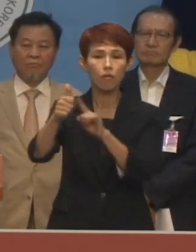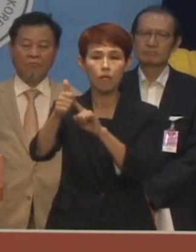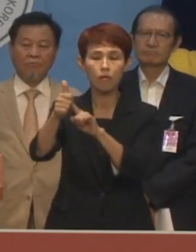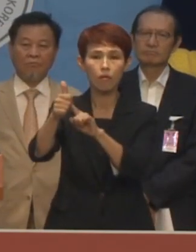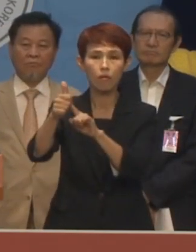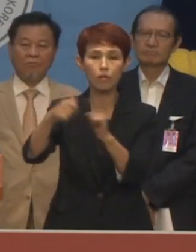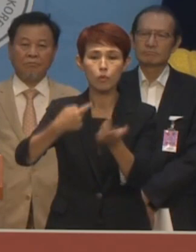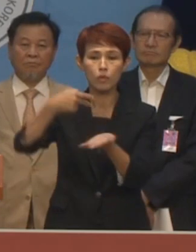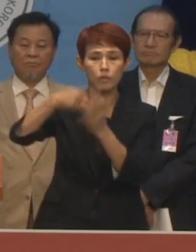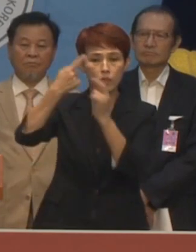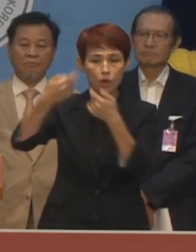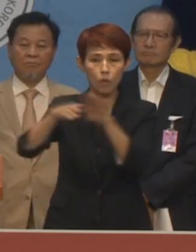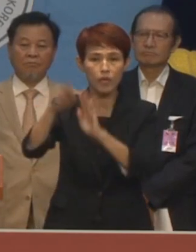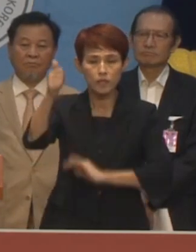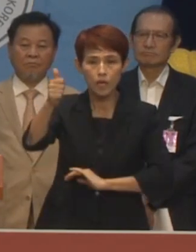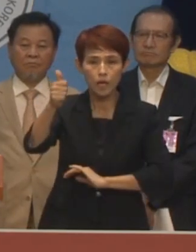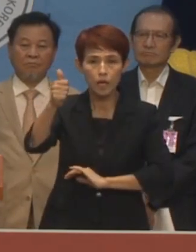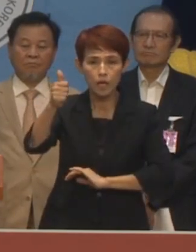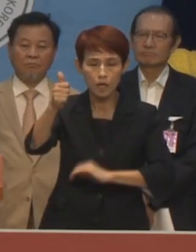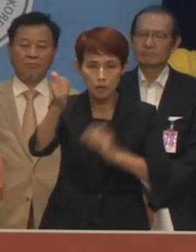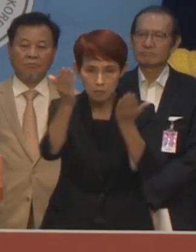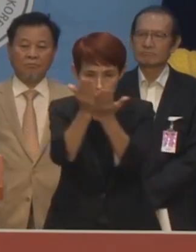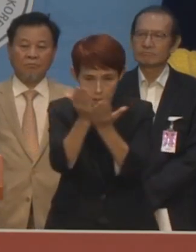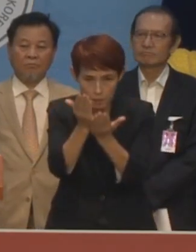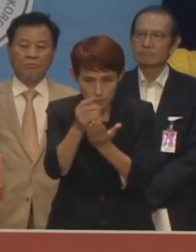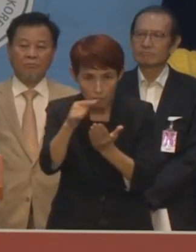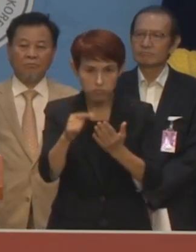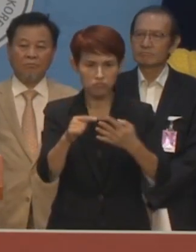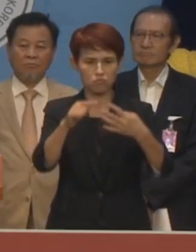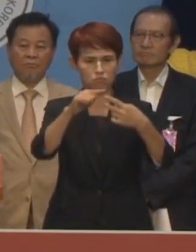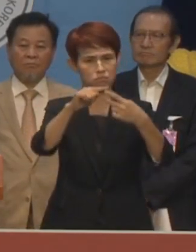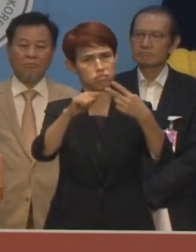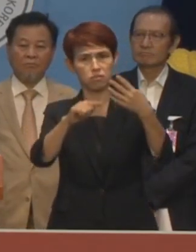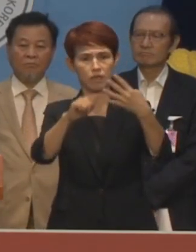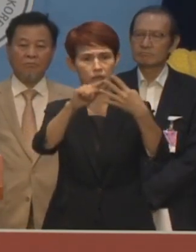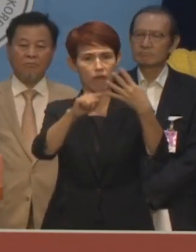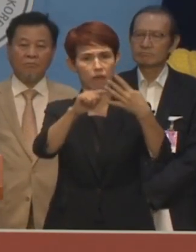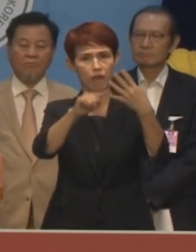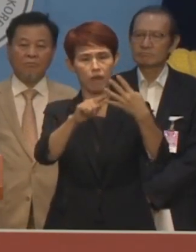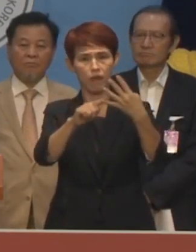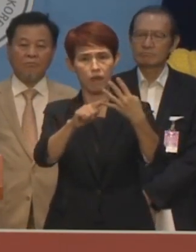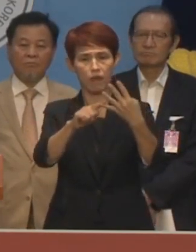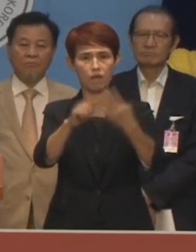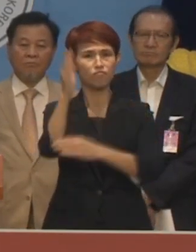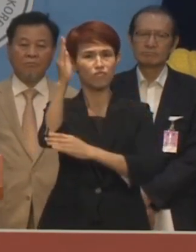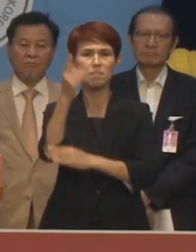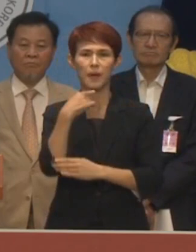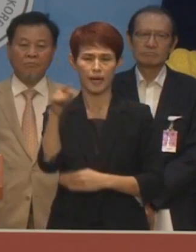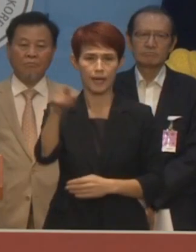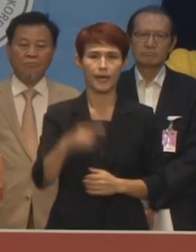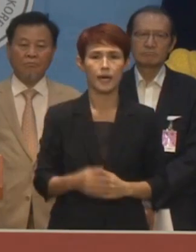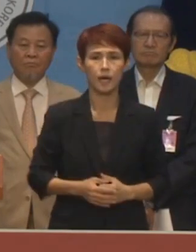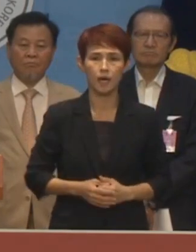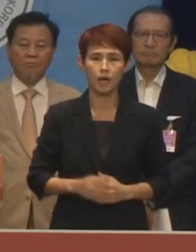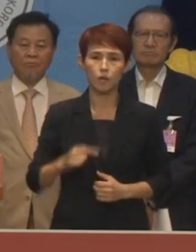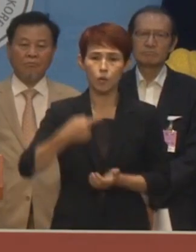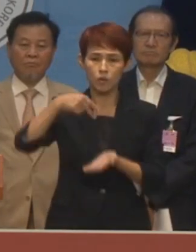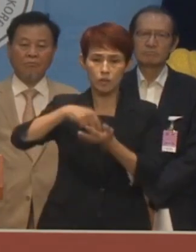독립기념관 관장은 도대체 몇 개나 해당합니까? 언뜻 봐도 한 3-4개 정도는 해당되지 않습니까? 이런 자를